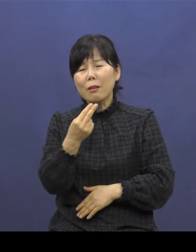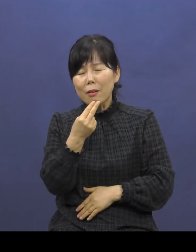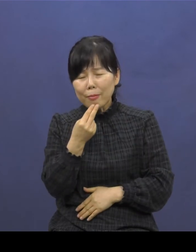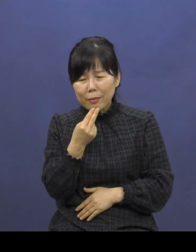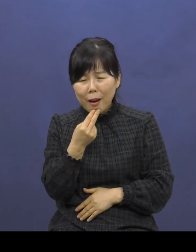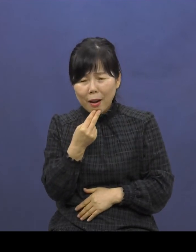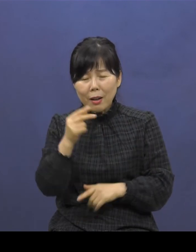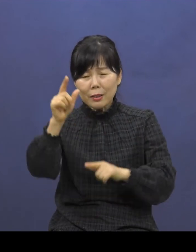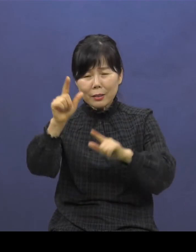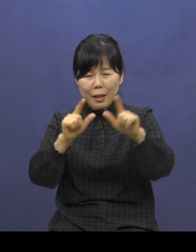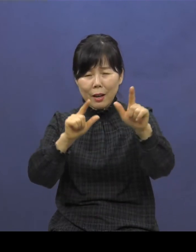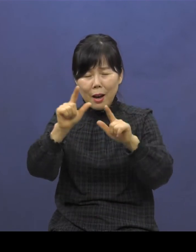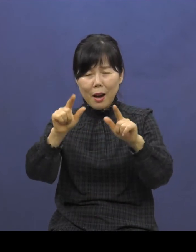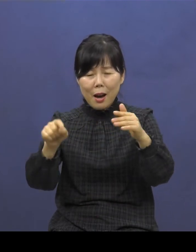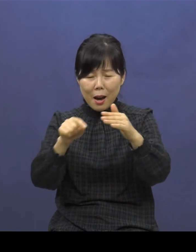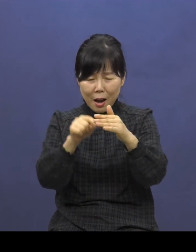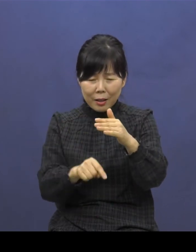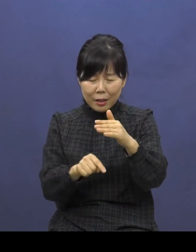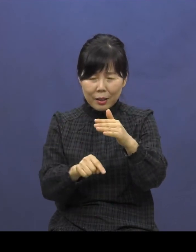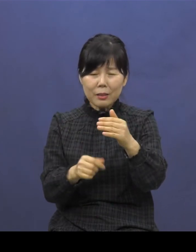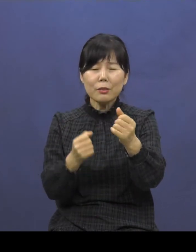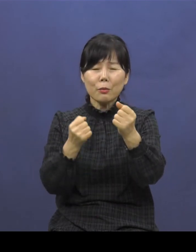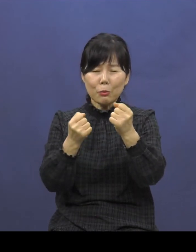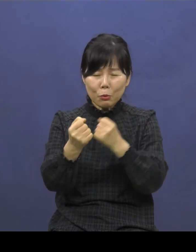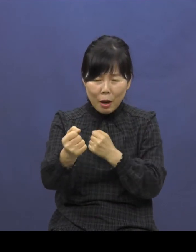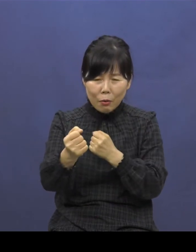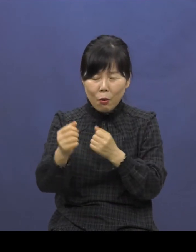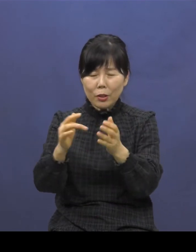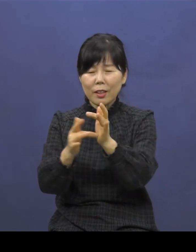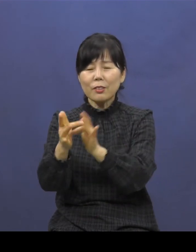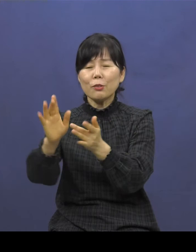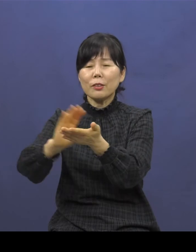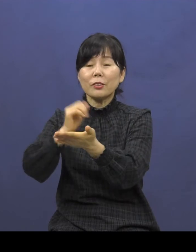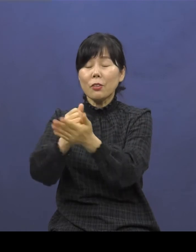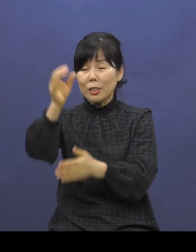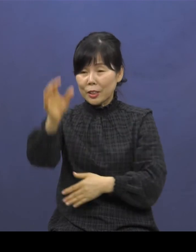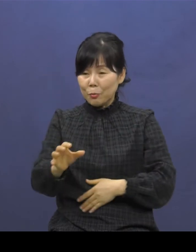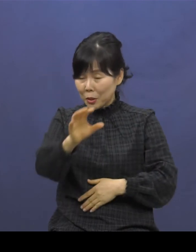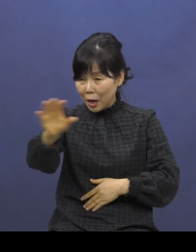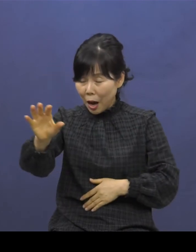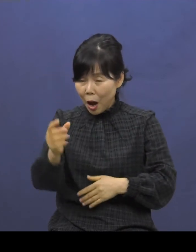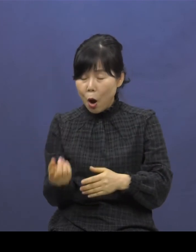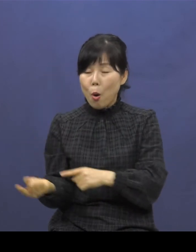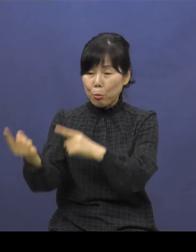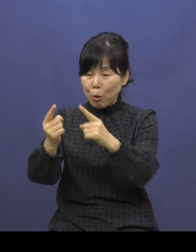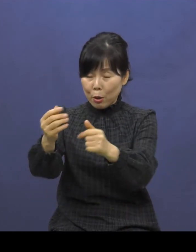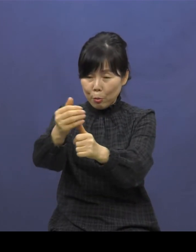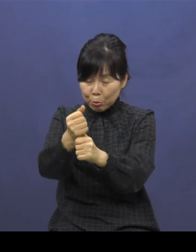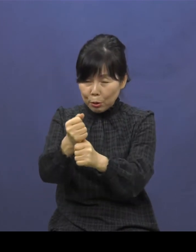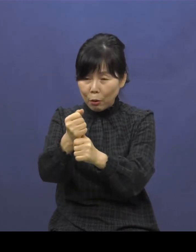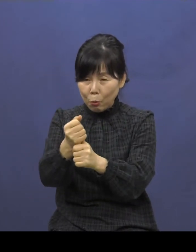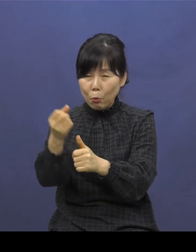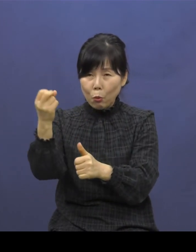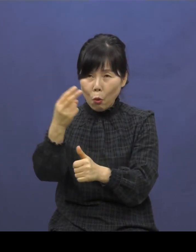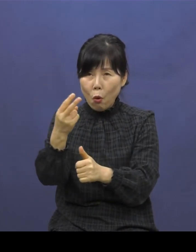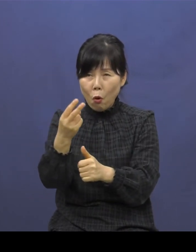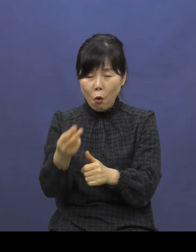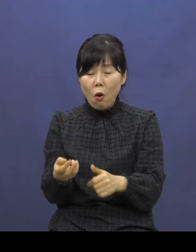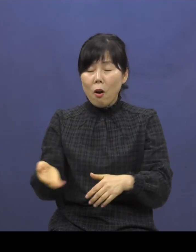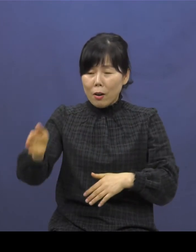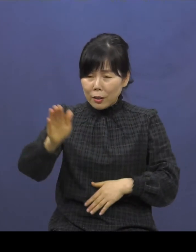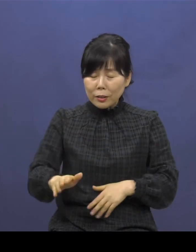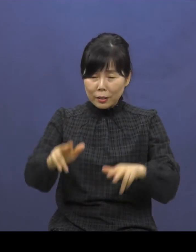소망이 없다 여기는 그런 상황이 되어도, 거기서 말이죠, 예수 그리스도의 그 십자가, 그 부활의 능력을 붙들고